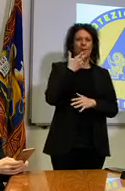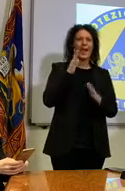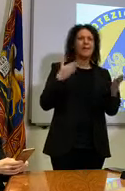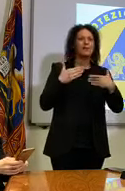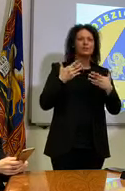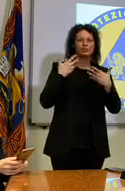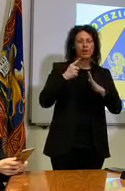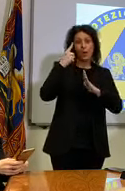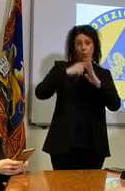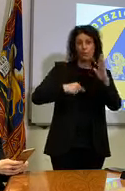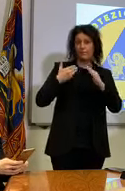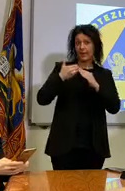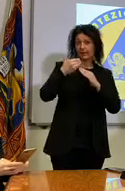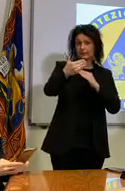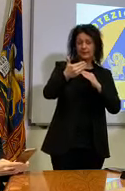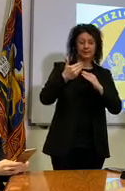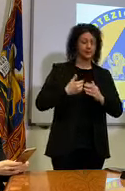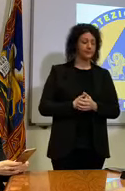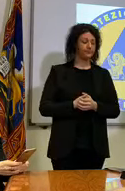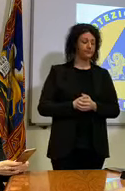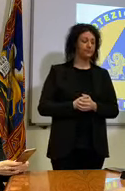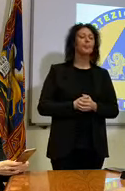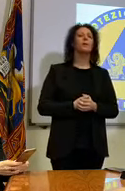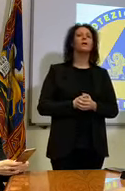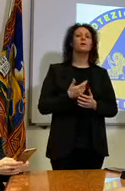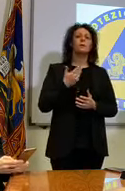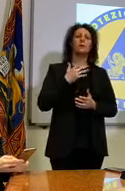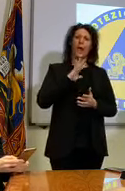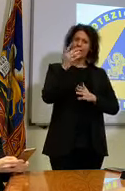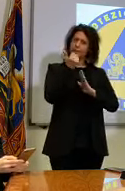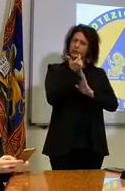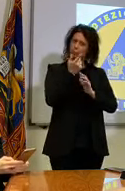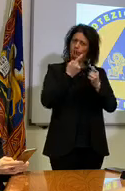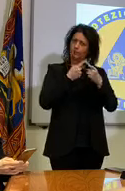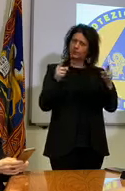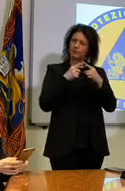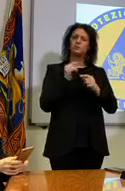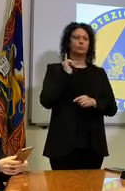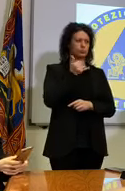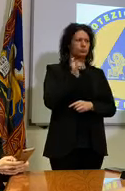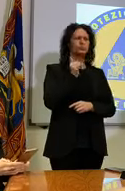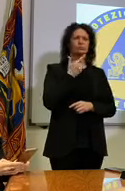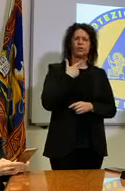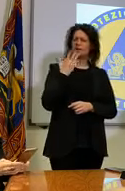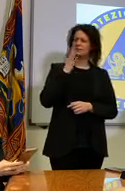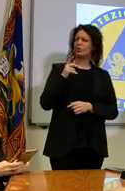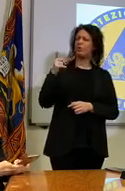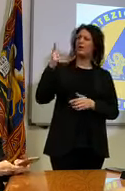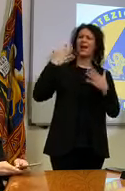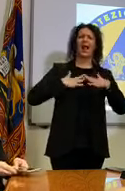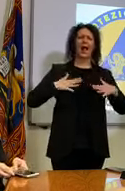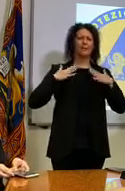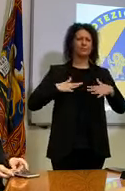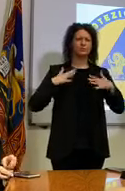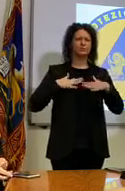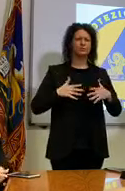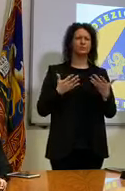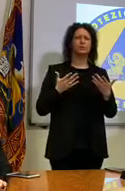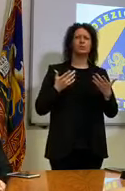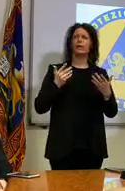altre discrepanze? No, ci sono anche discrepanze su altri numeri, sui camici, ci sono, diciamo, meno 300,